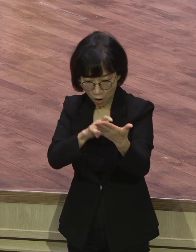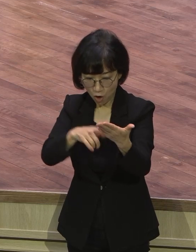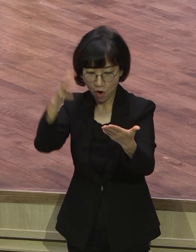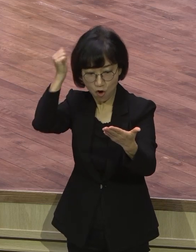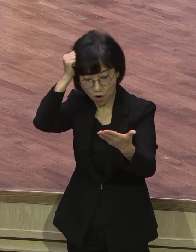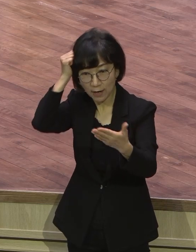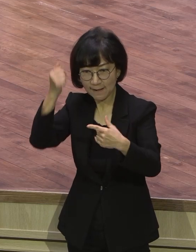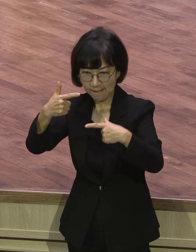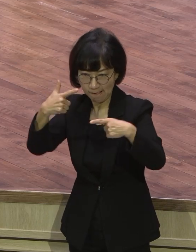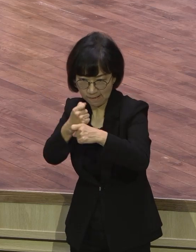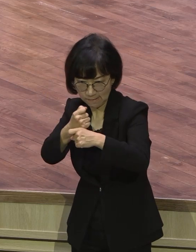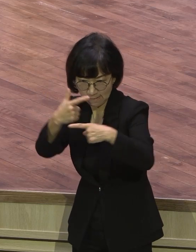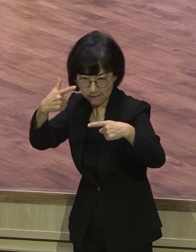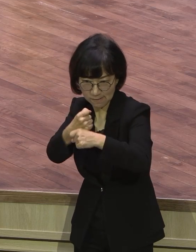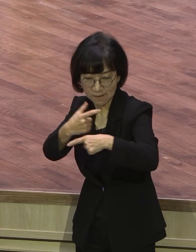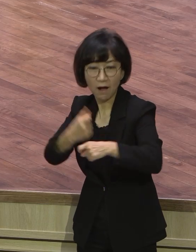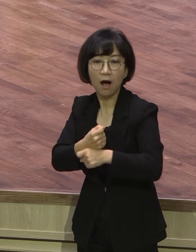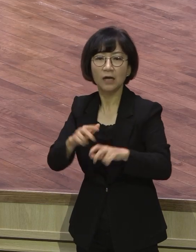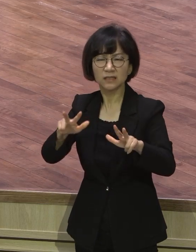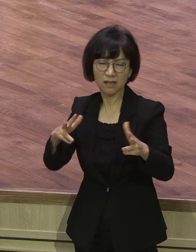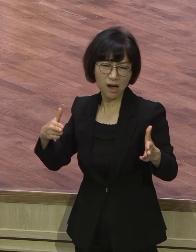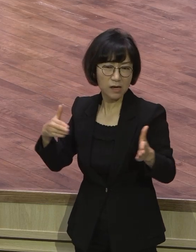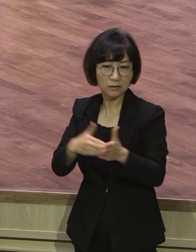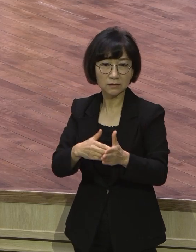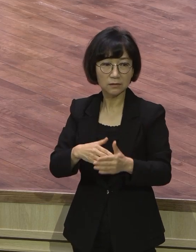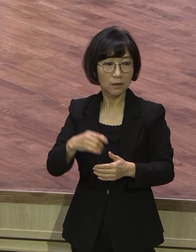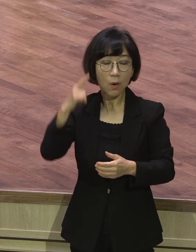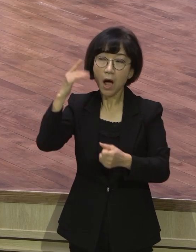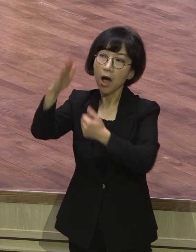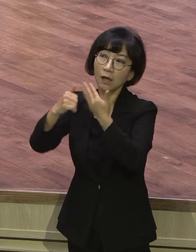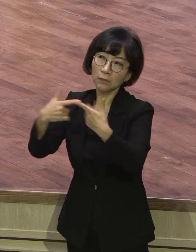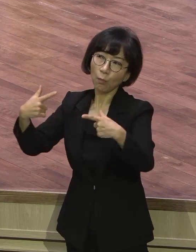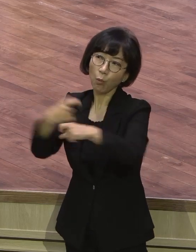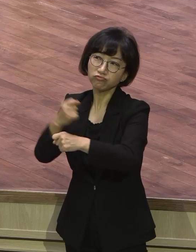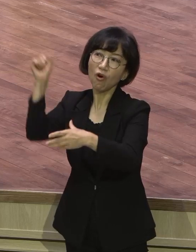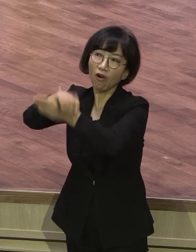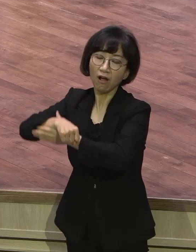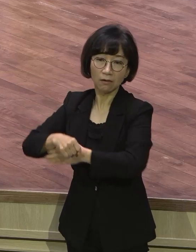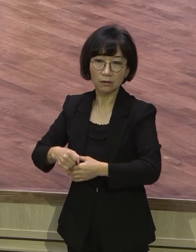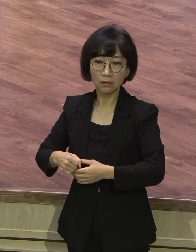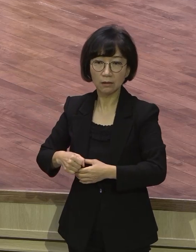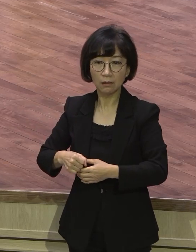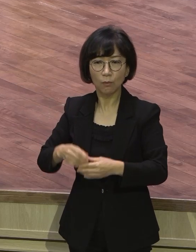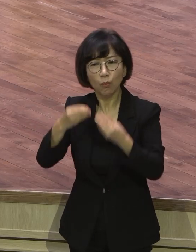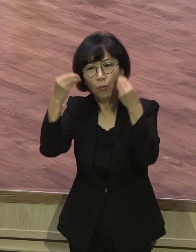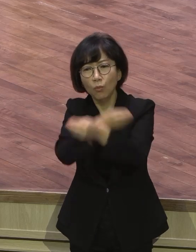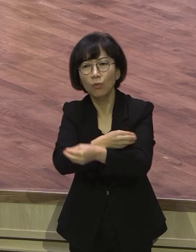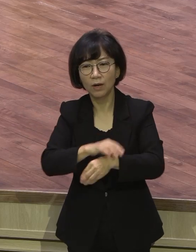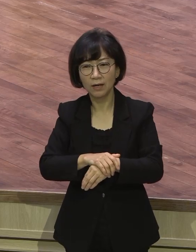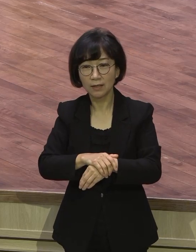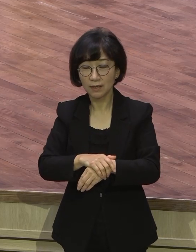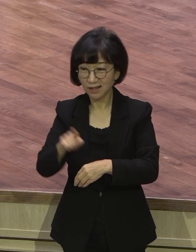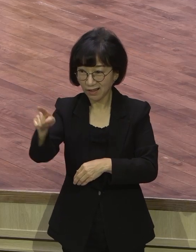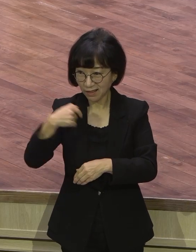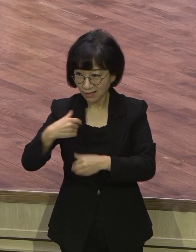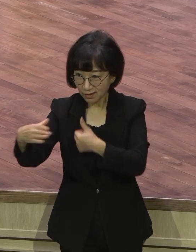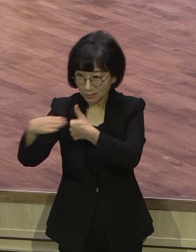서로 지금도 그러고 있어요. 왜? 하나님이 복수하라 했는데. 복수입니다. 복수. 우리 괴롭혀.